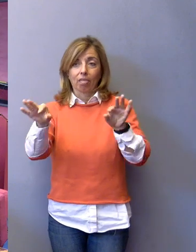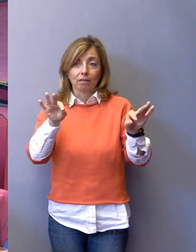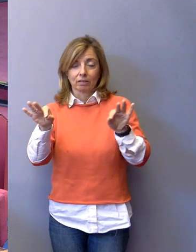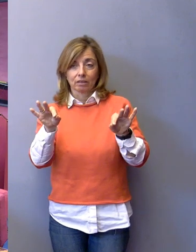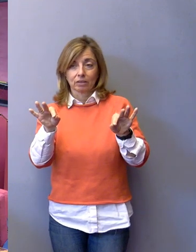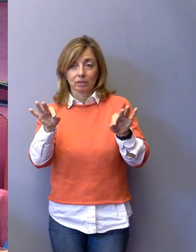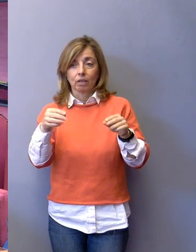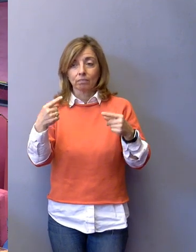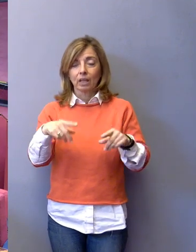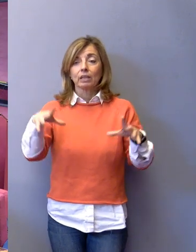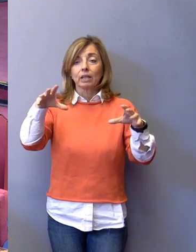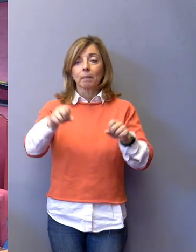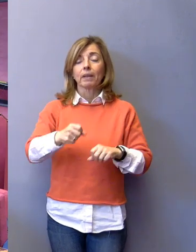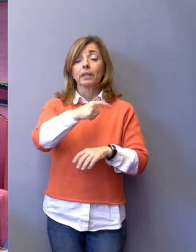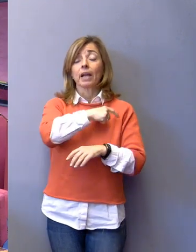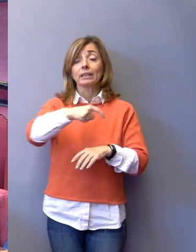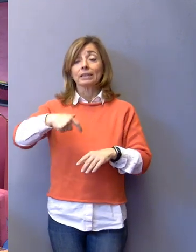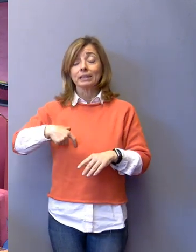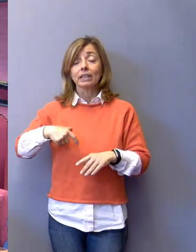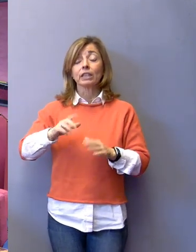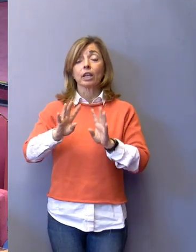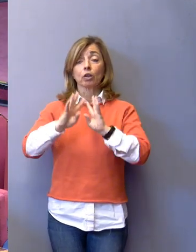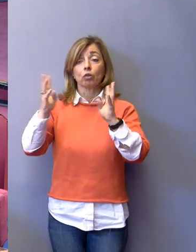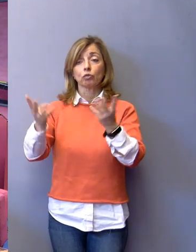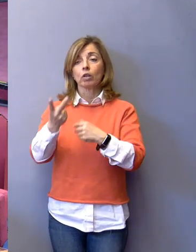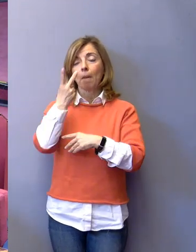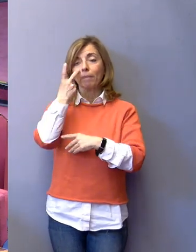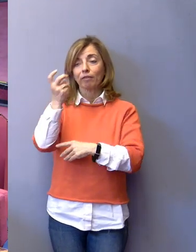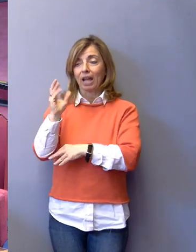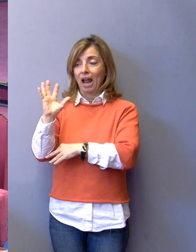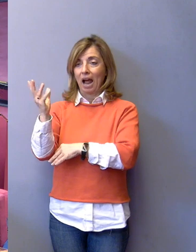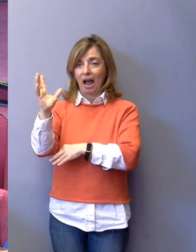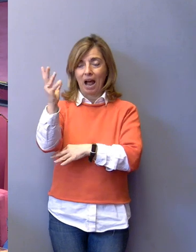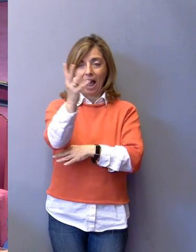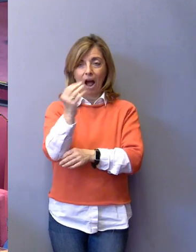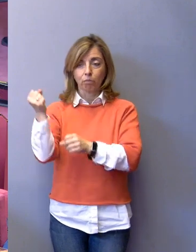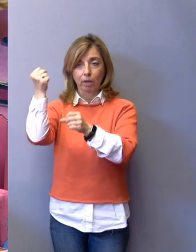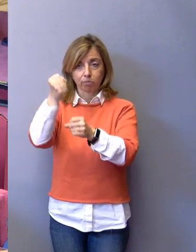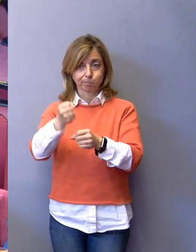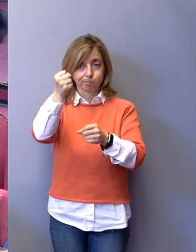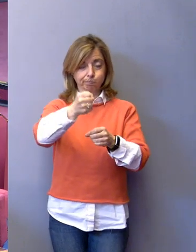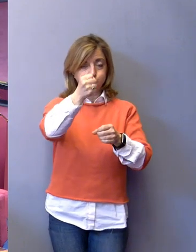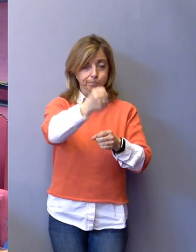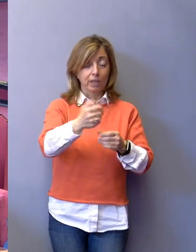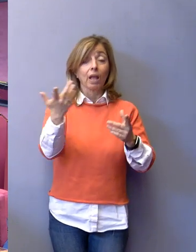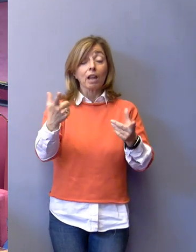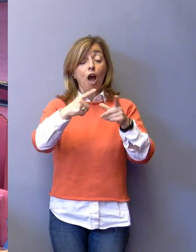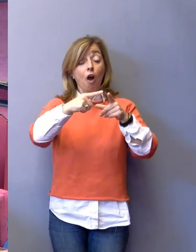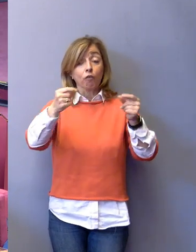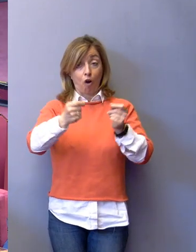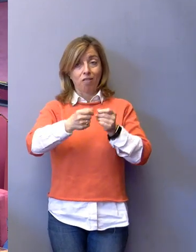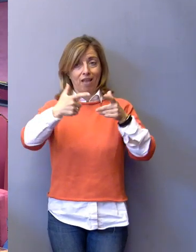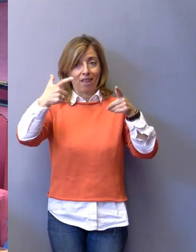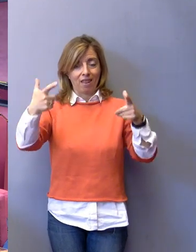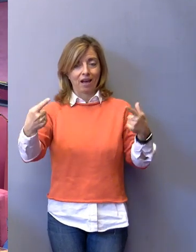si impegna il Sindaco la Giunta a prevedere alberature quando si parla di implementazione di spazi verdi e soprattutto alberature a foglie larghe poiché la superficie